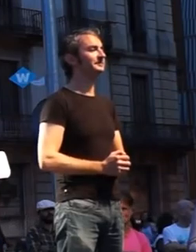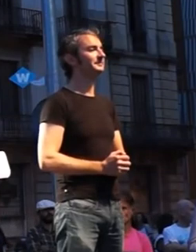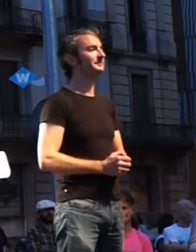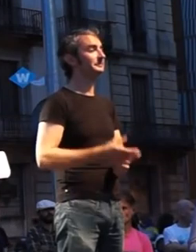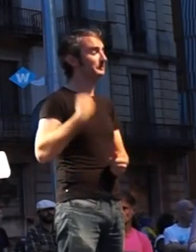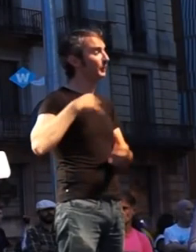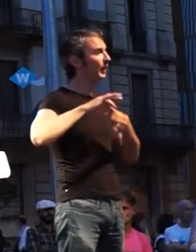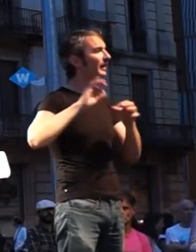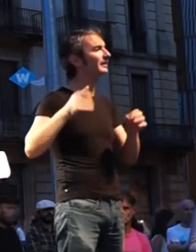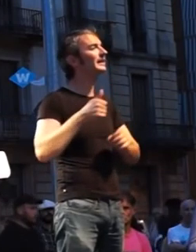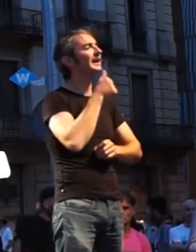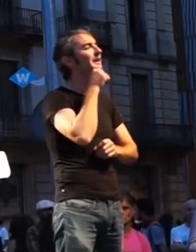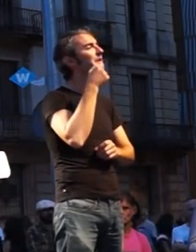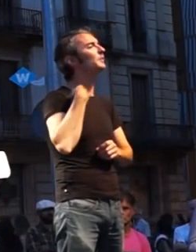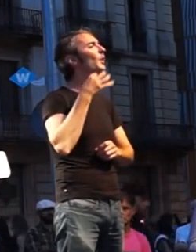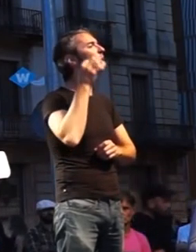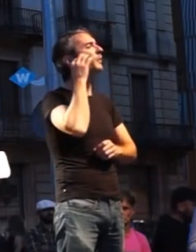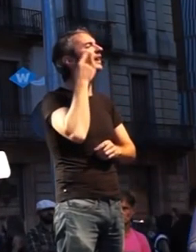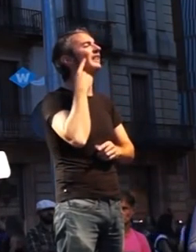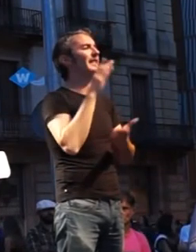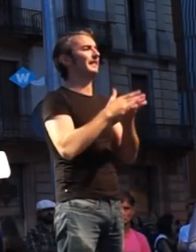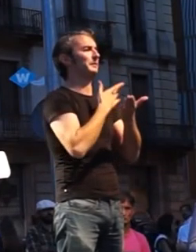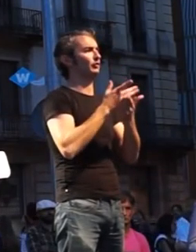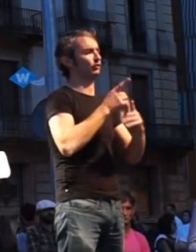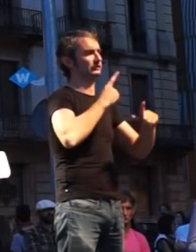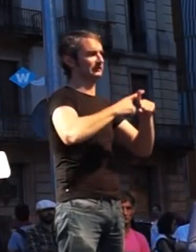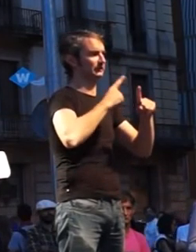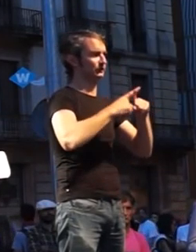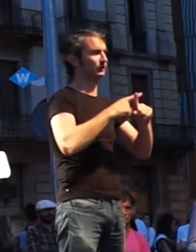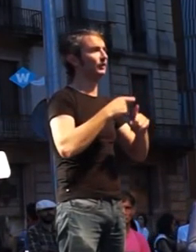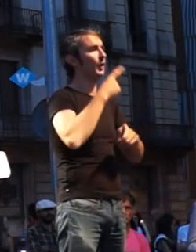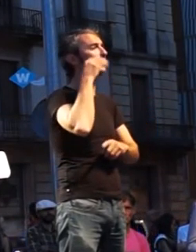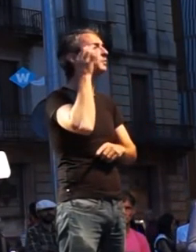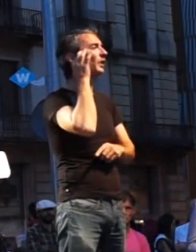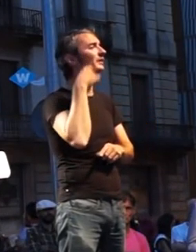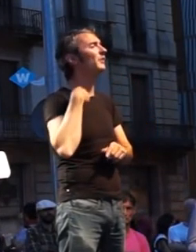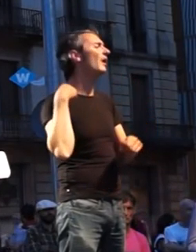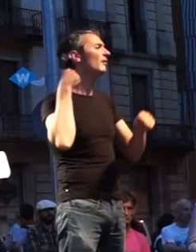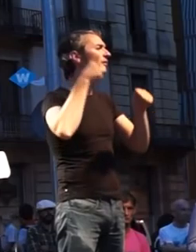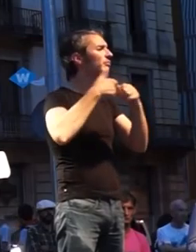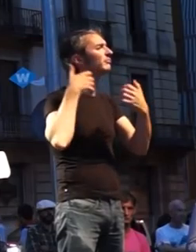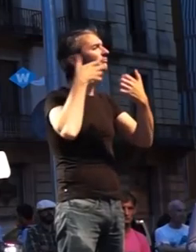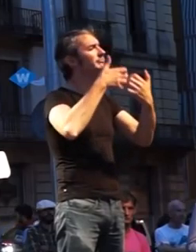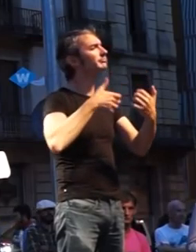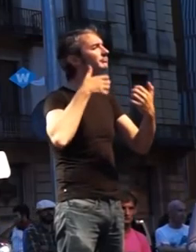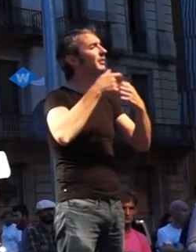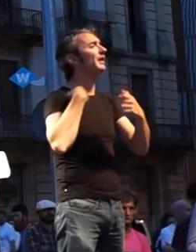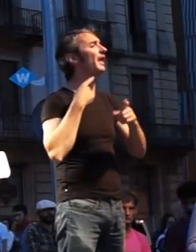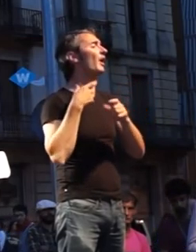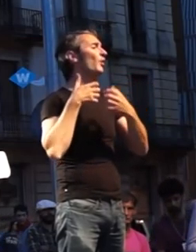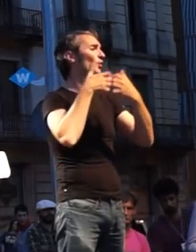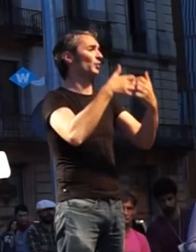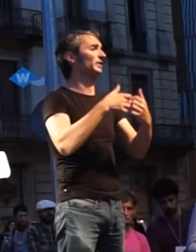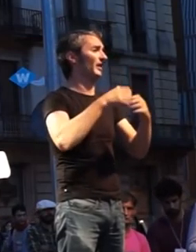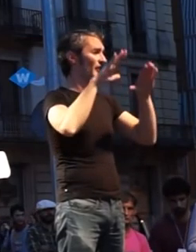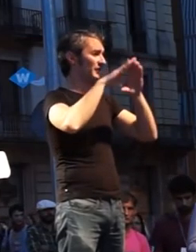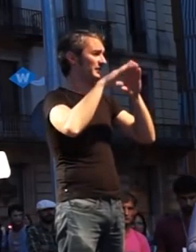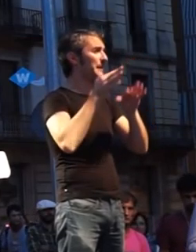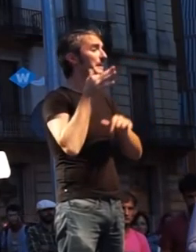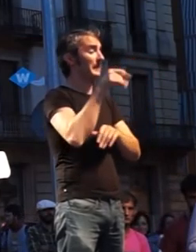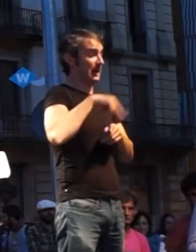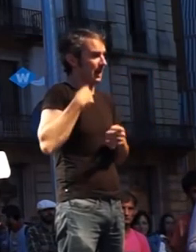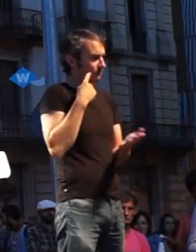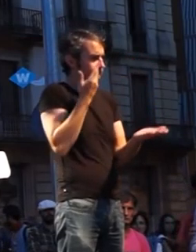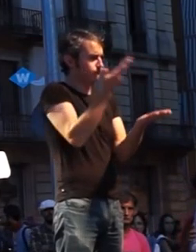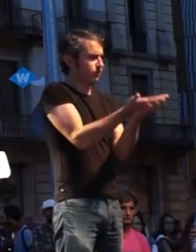Són cadenes el sexisme i la divisió sexual del treball, que, com s'ha vingut reivindicant des de la lluita feminista històricament i com s'ha posat ara